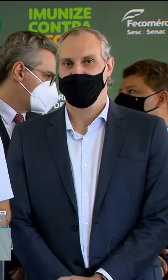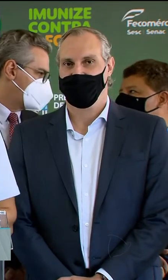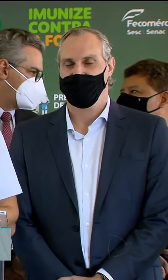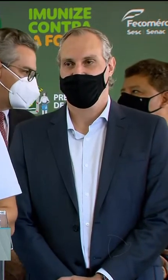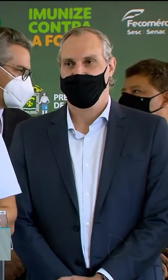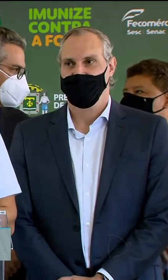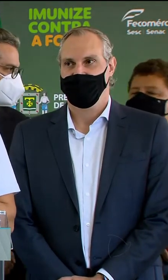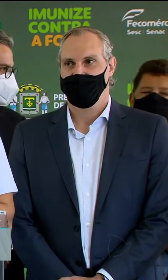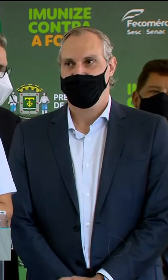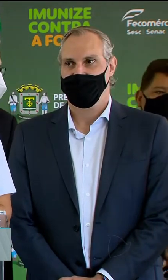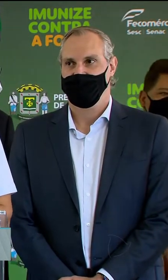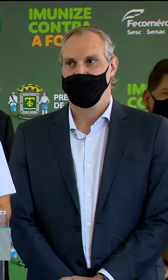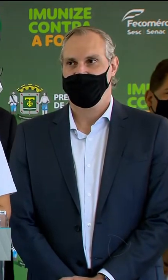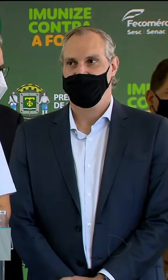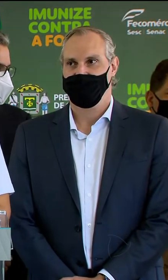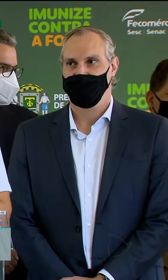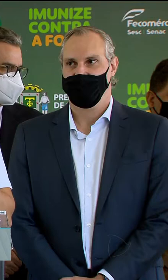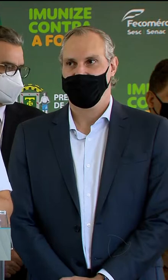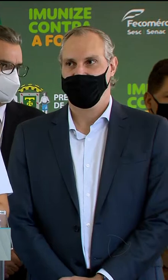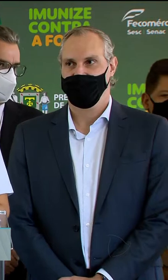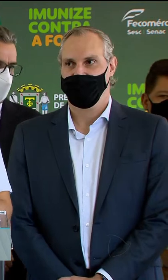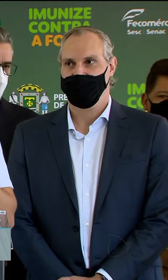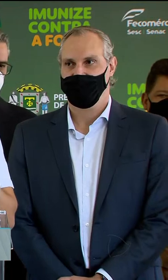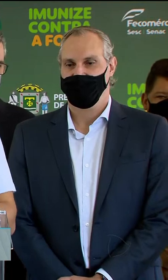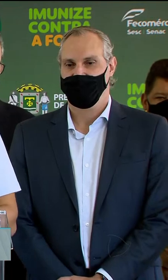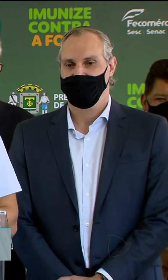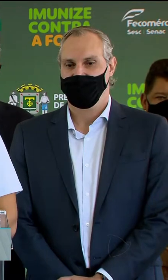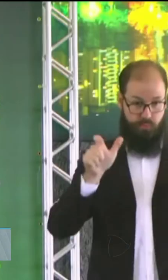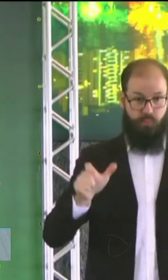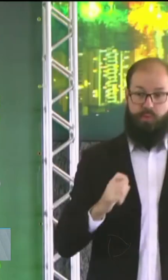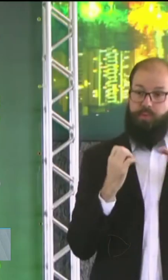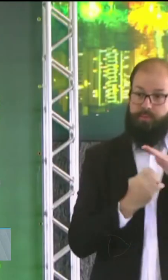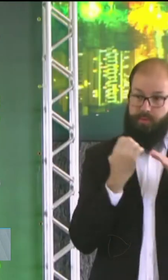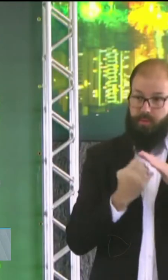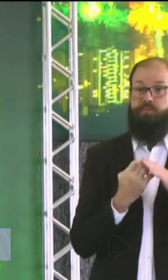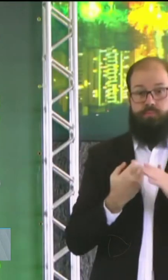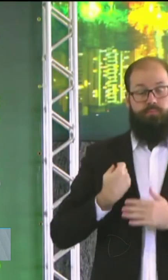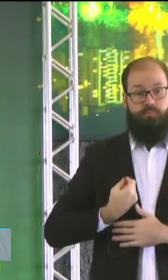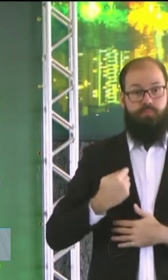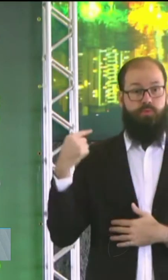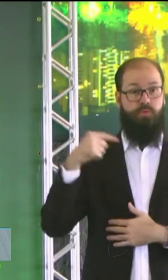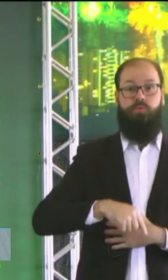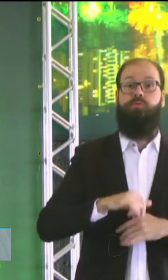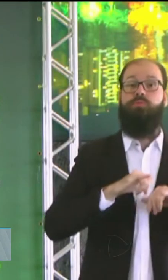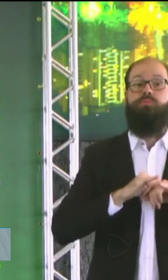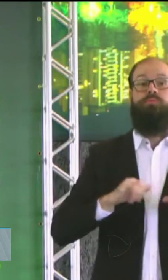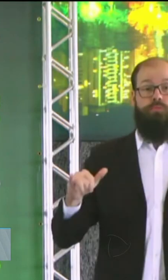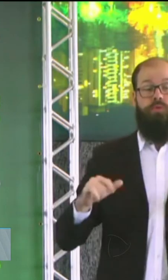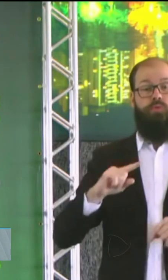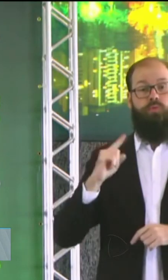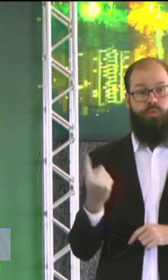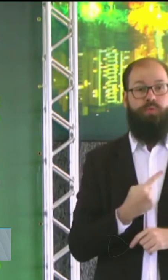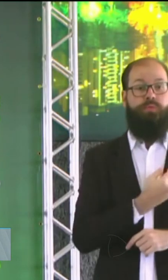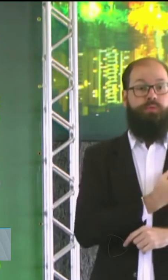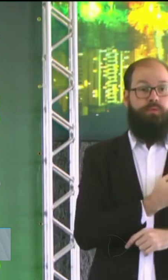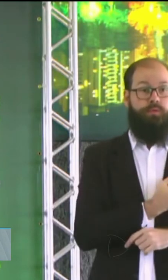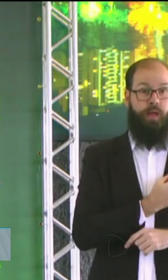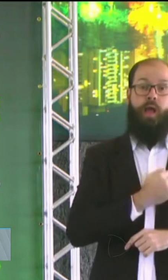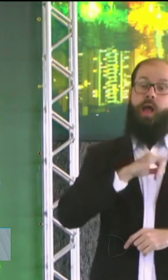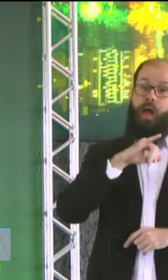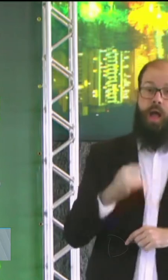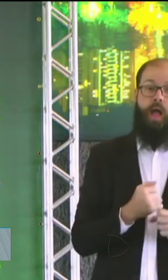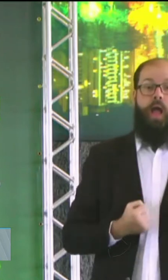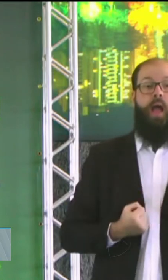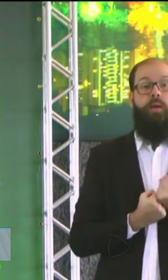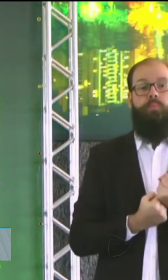estejam passando fome, possam garantir o alimento na mesa. Estamos dispostos a receber apoio de qualquer pessoa